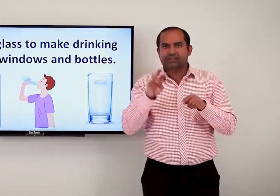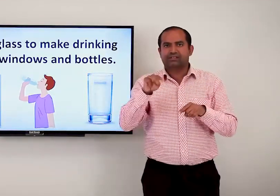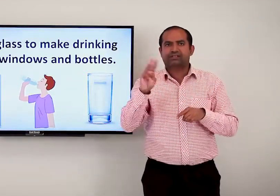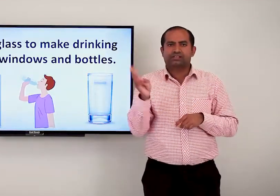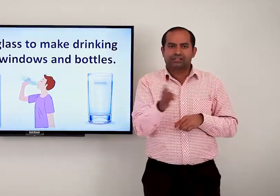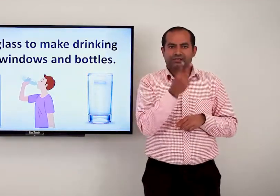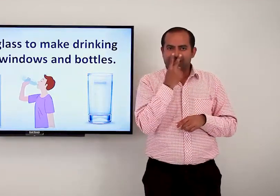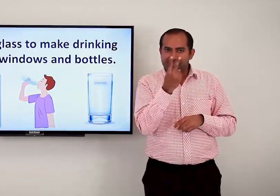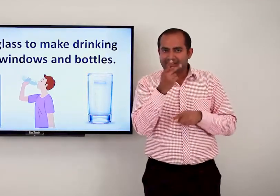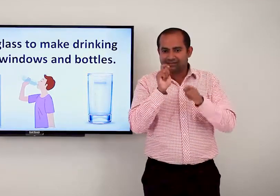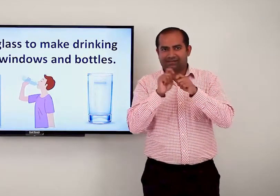हैं।